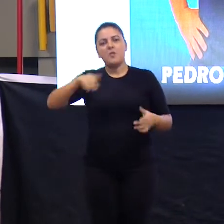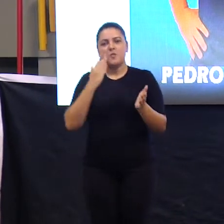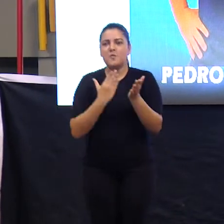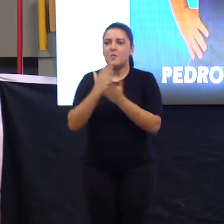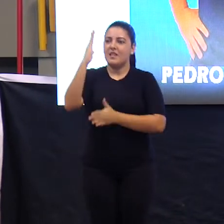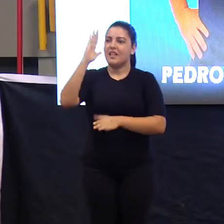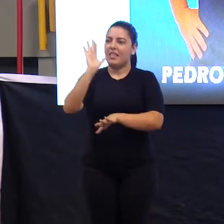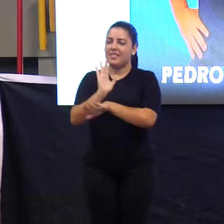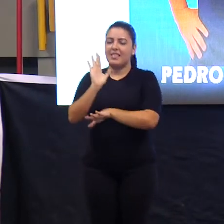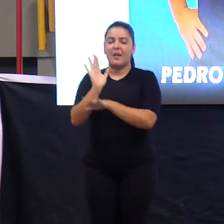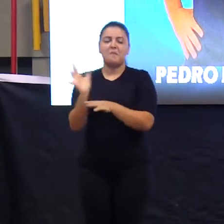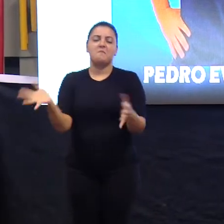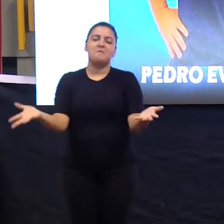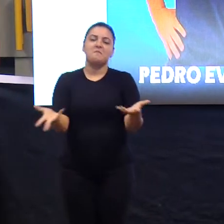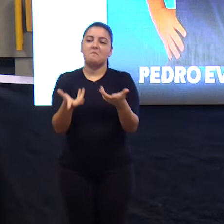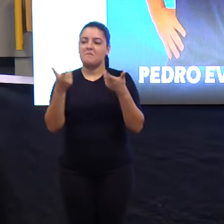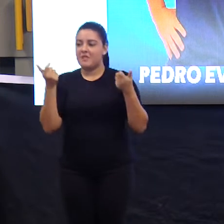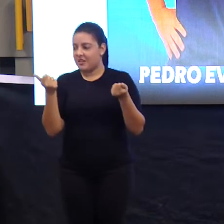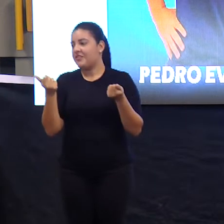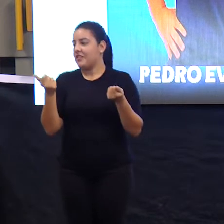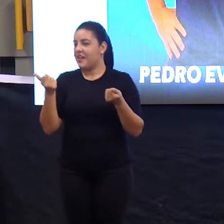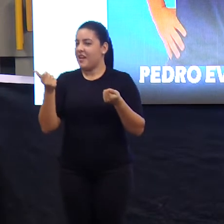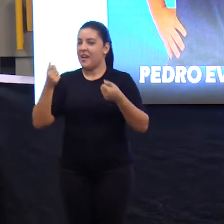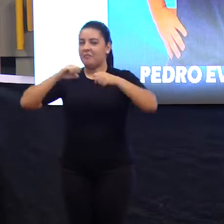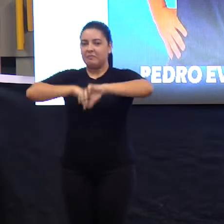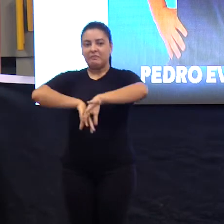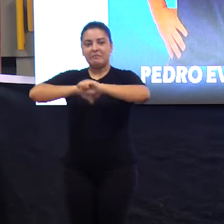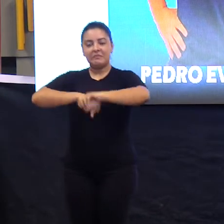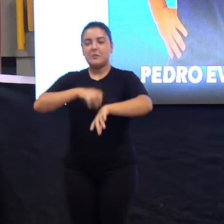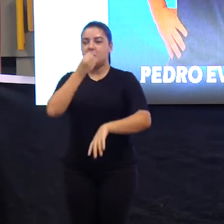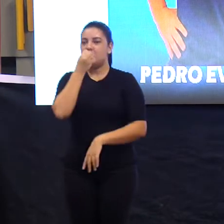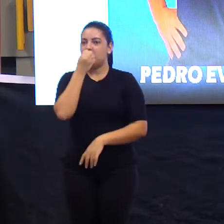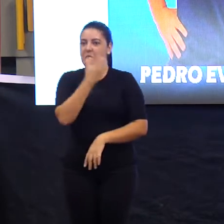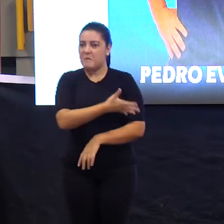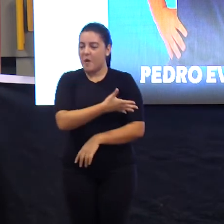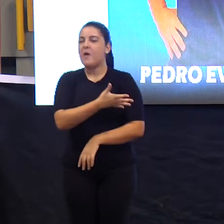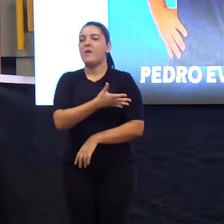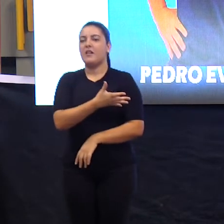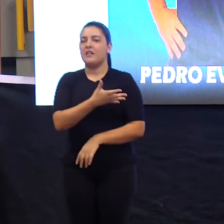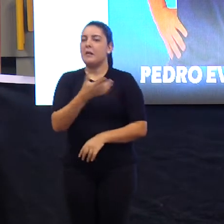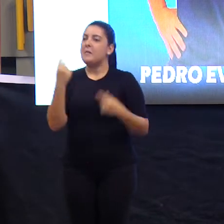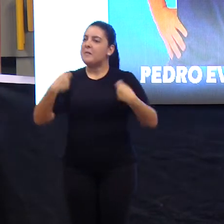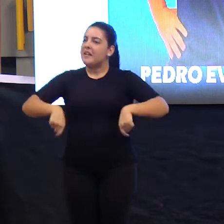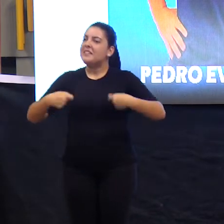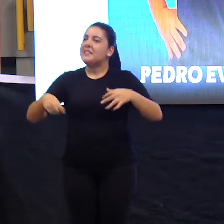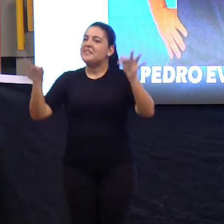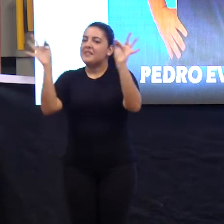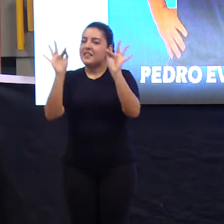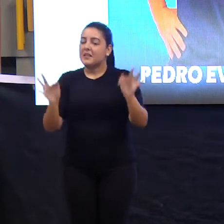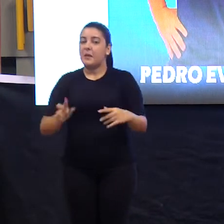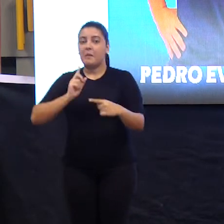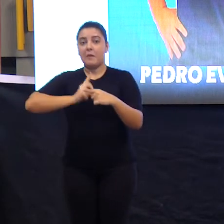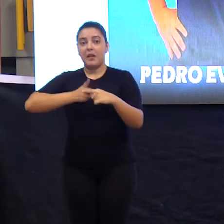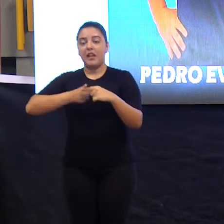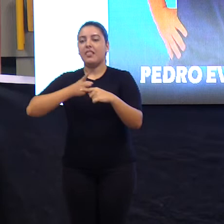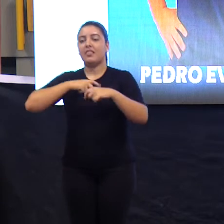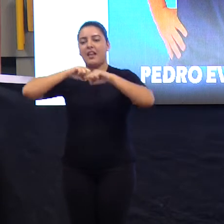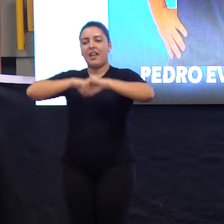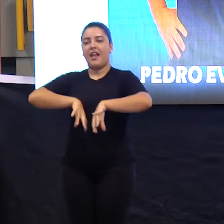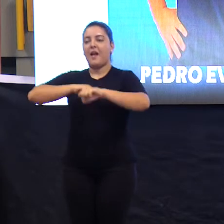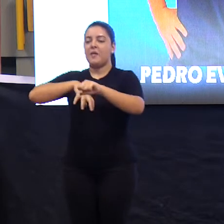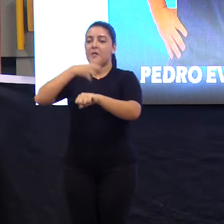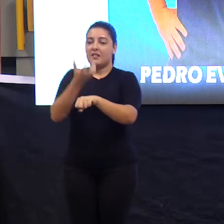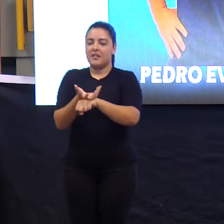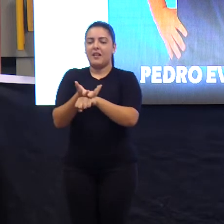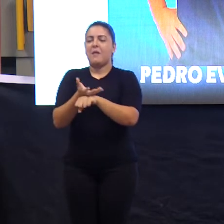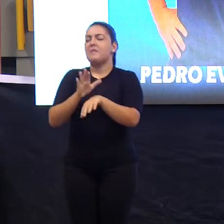tarde maravilhosamente bem, de bem com a vida, felizes a valer, até porque vamos ter aula da matéria